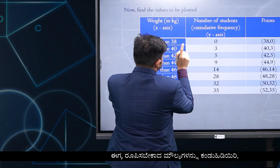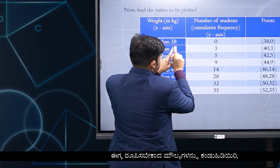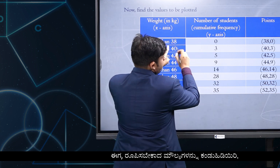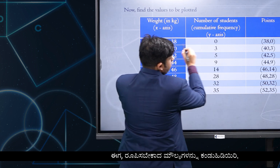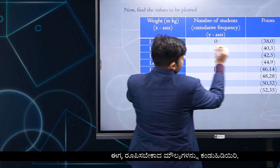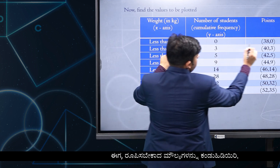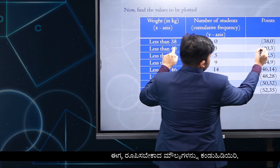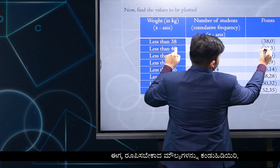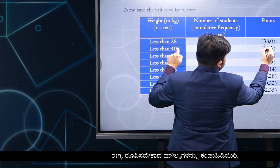ಕಂಡುಹಿಡಿಯಿರಿ.